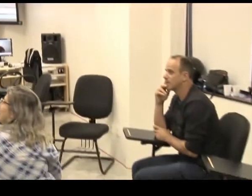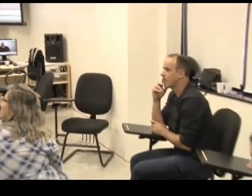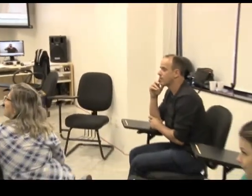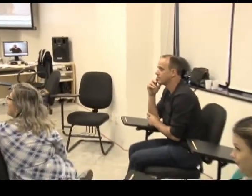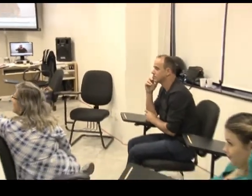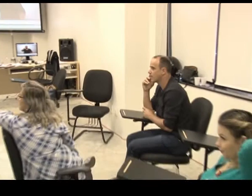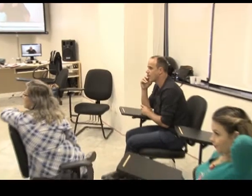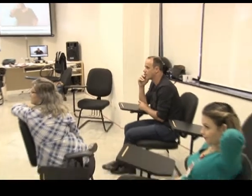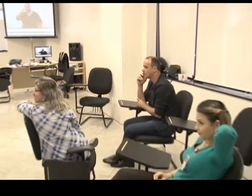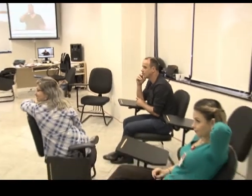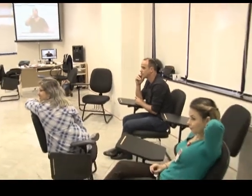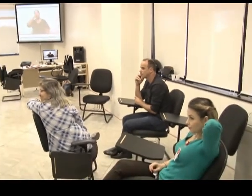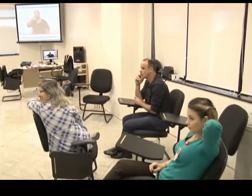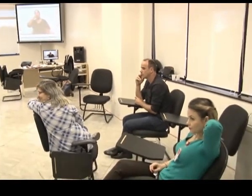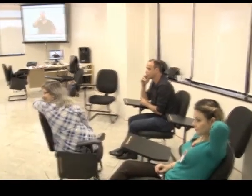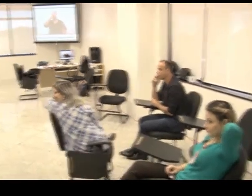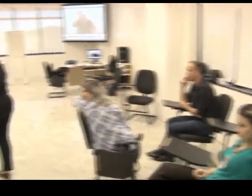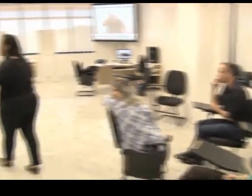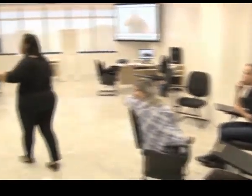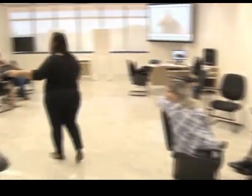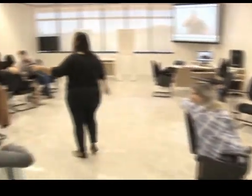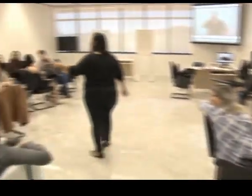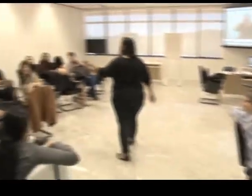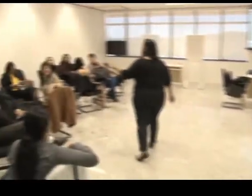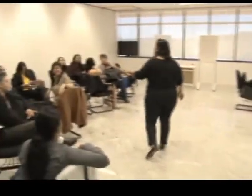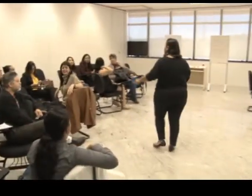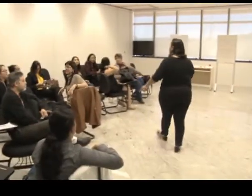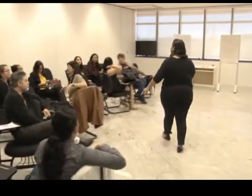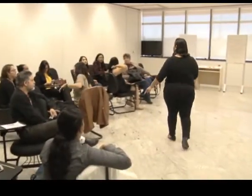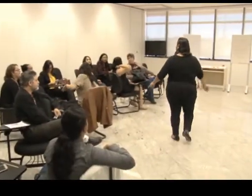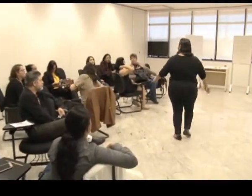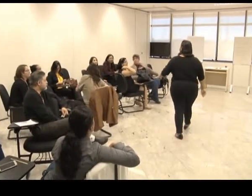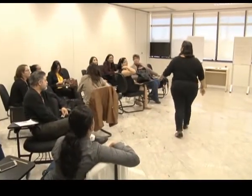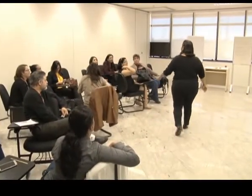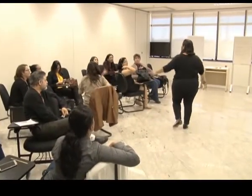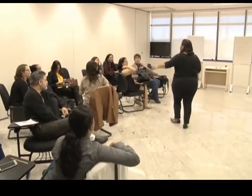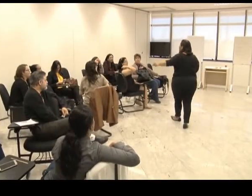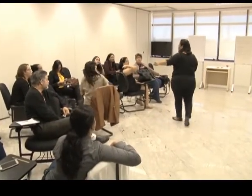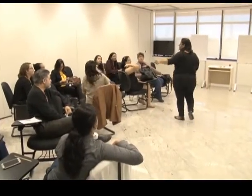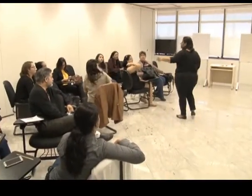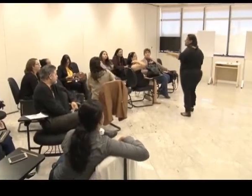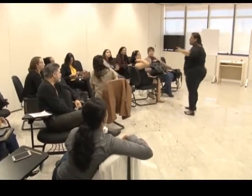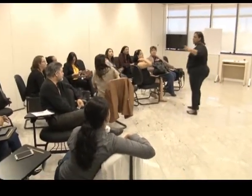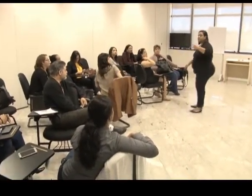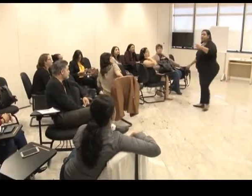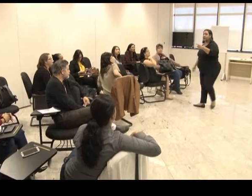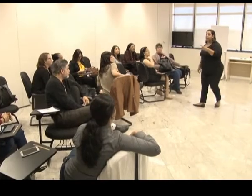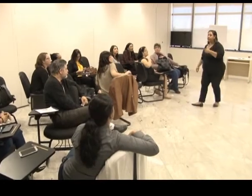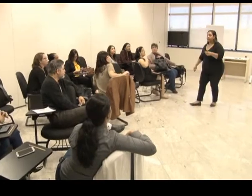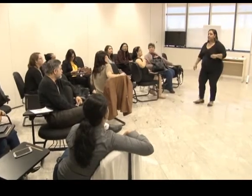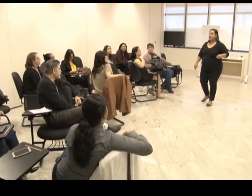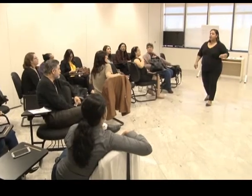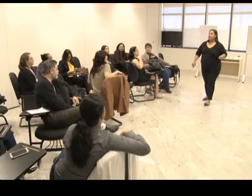Angélica. Fátima Bernardes. Qual foi do Fátima Bernardes que ele fez? Que eles fizeram? Foi